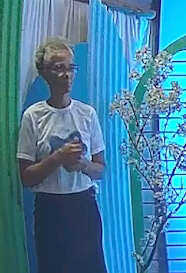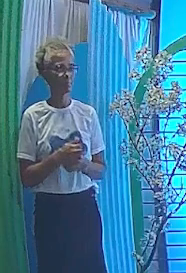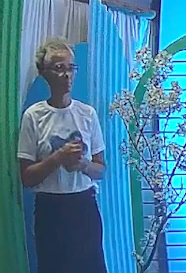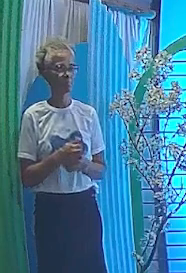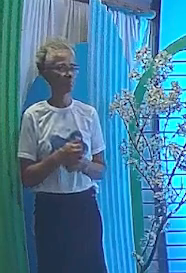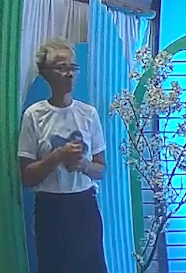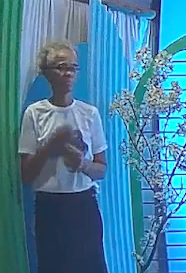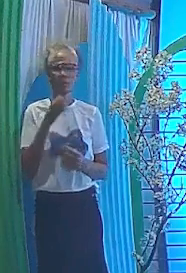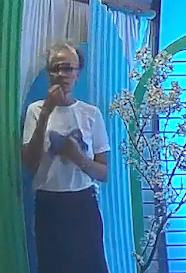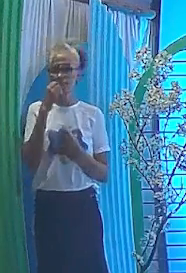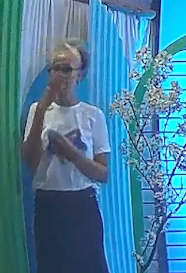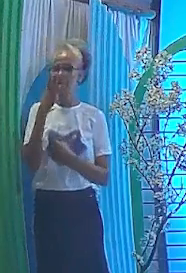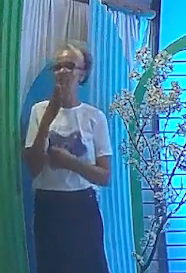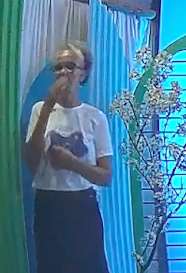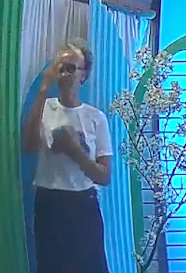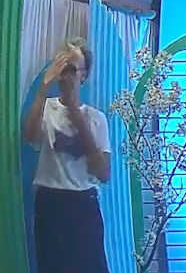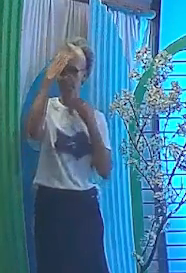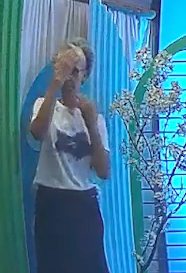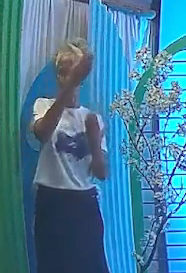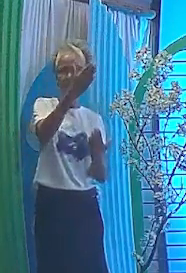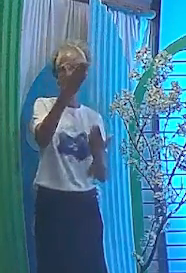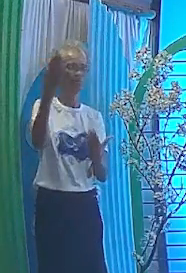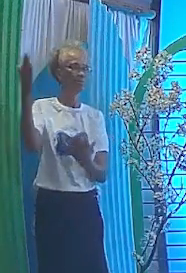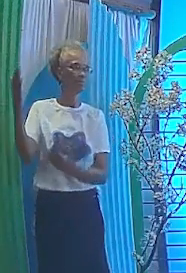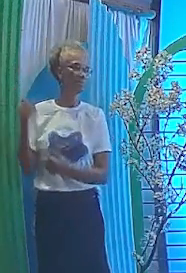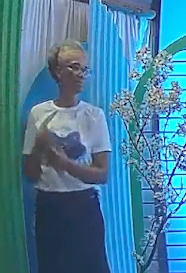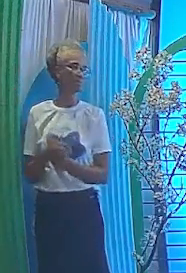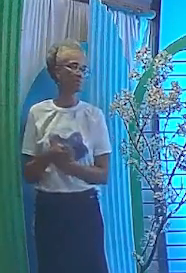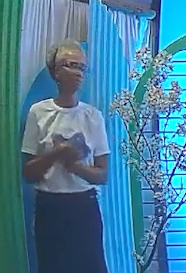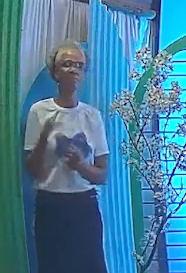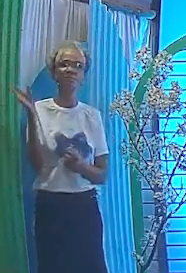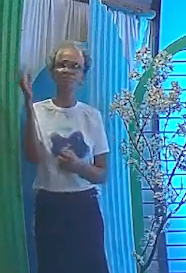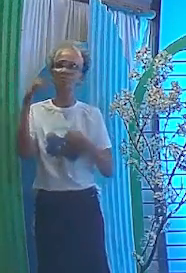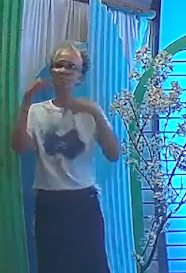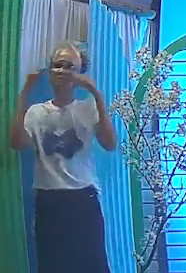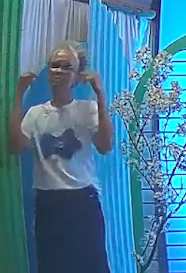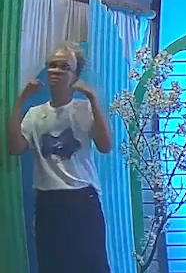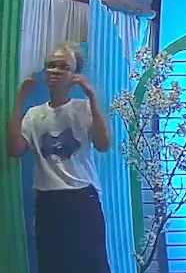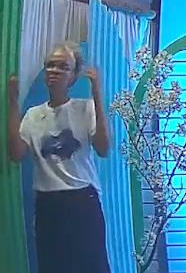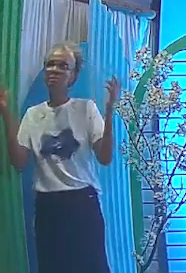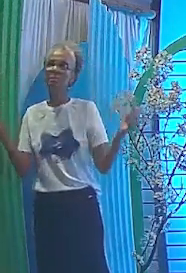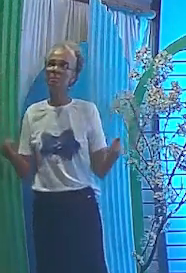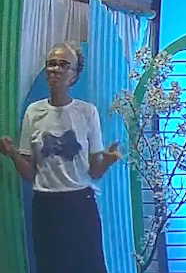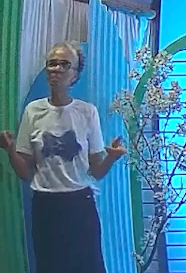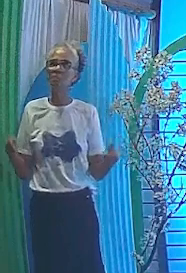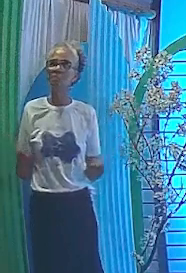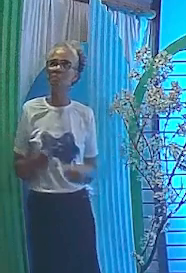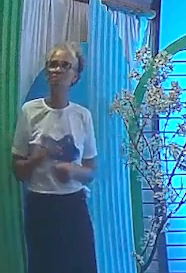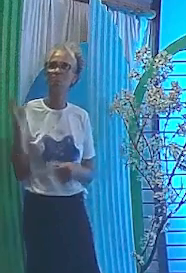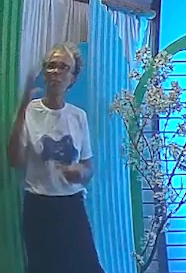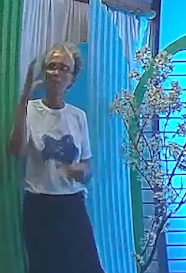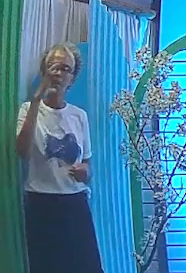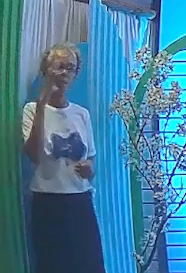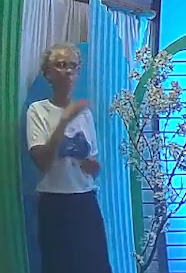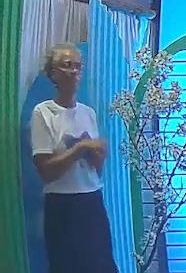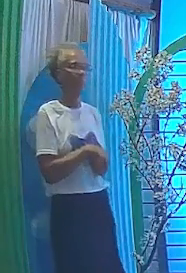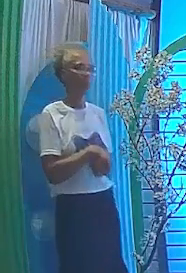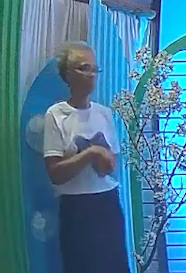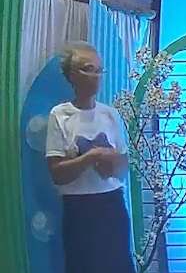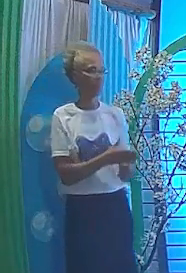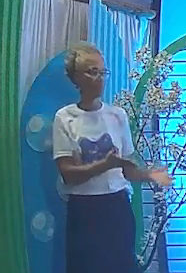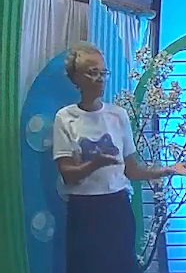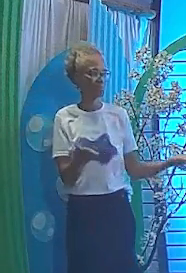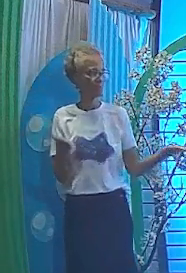Bom, quero agradecer a todo mundo que está aqui. Vou fazer uma apresentação muito curta, muito breve, aqui para a gente receber